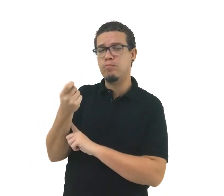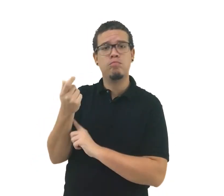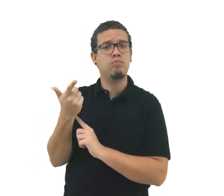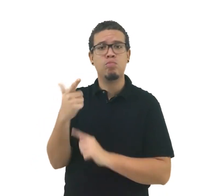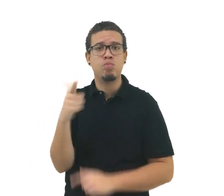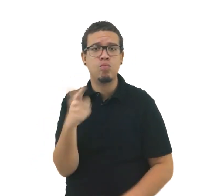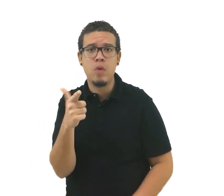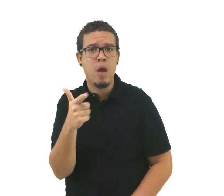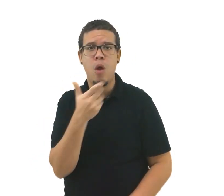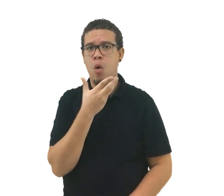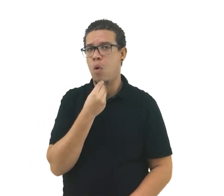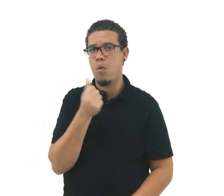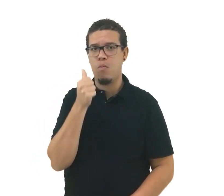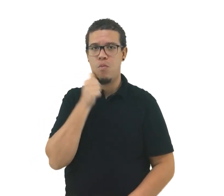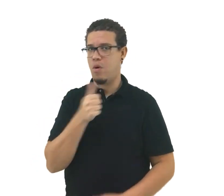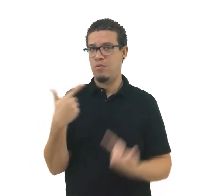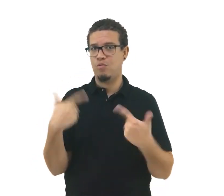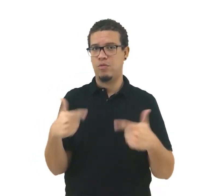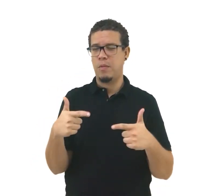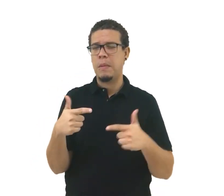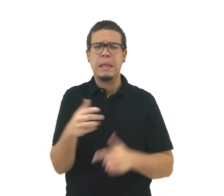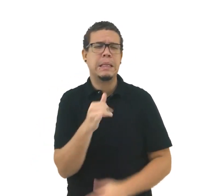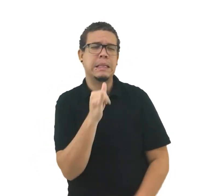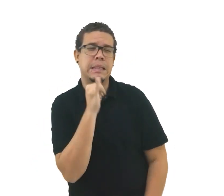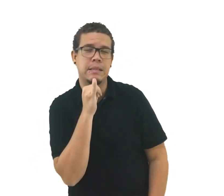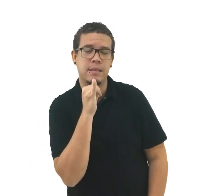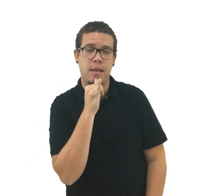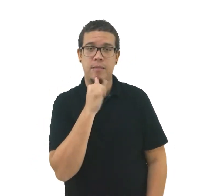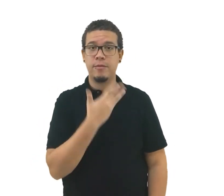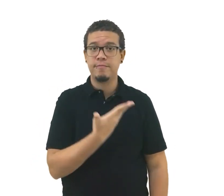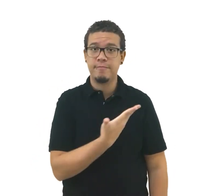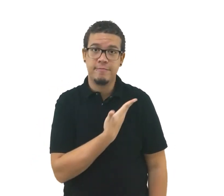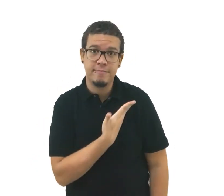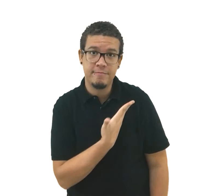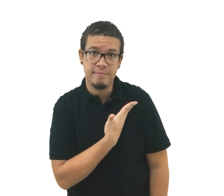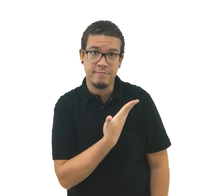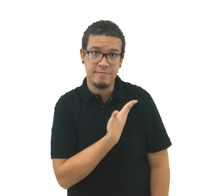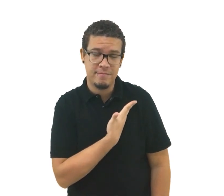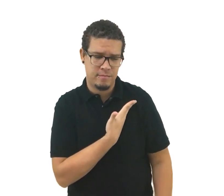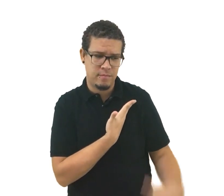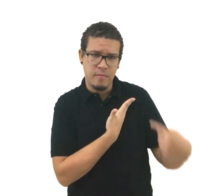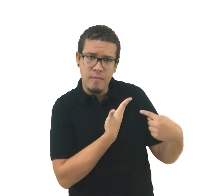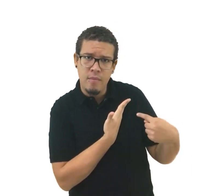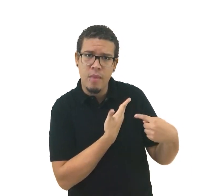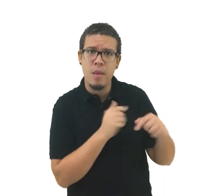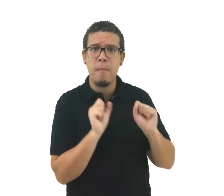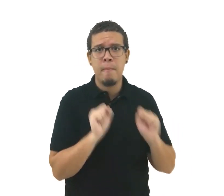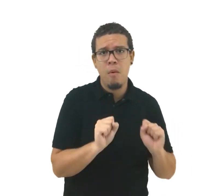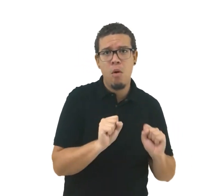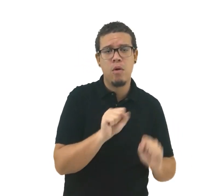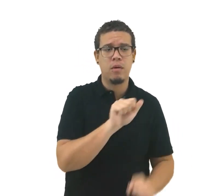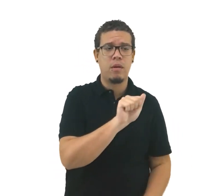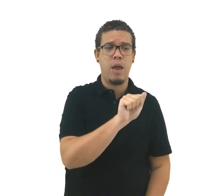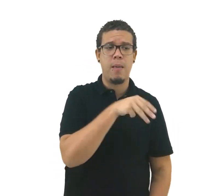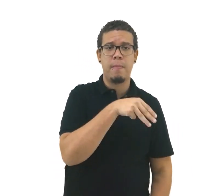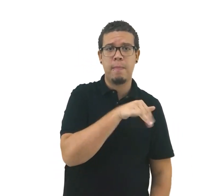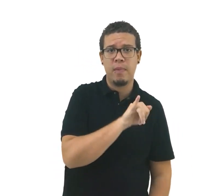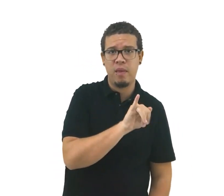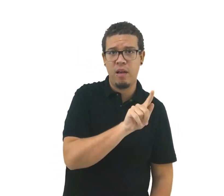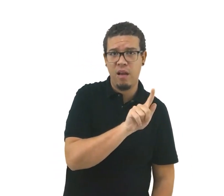o gênero, se é masculino ou feminino, na sinalização, como por exemplo este. Este é o sinal